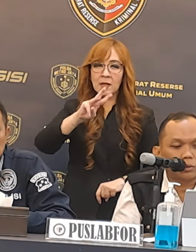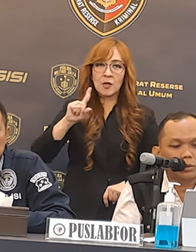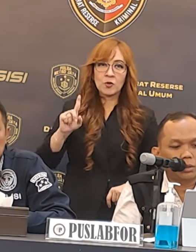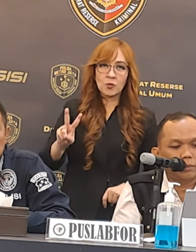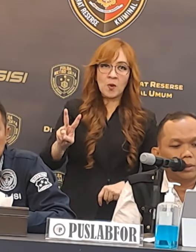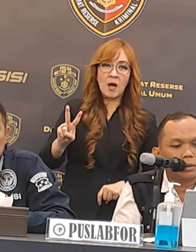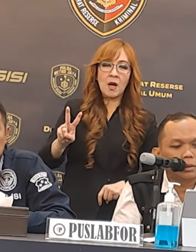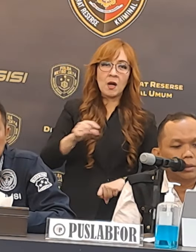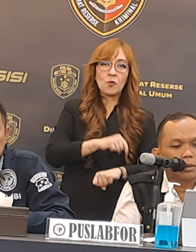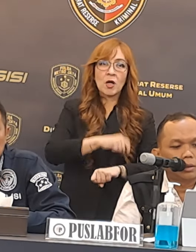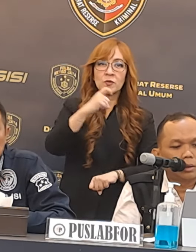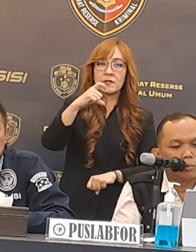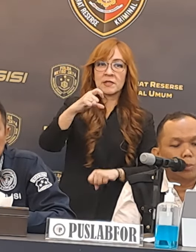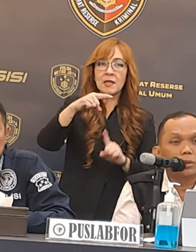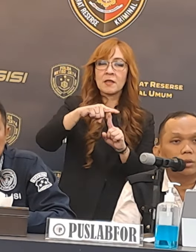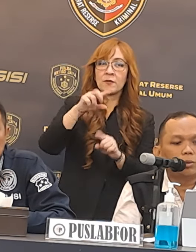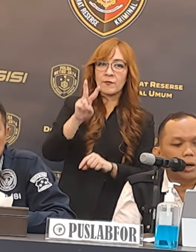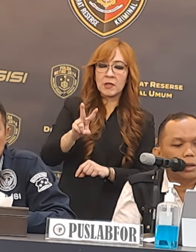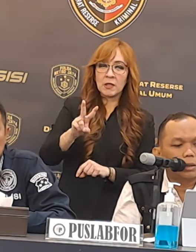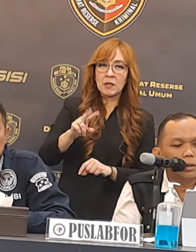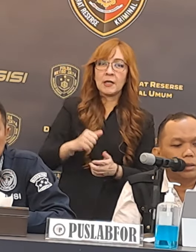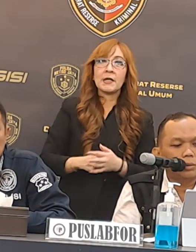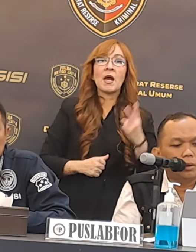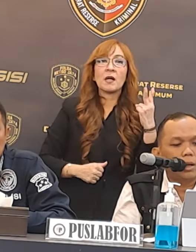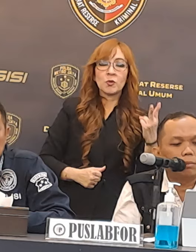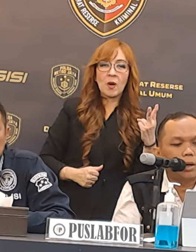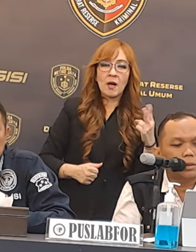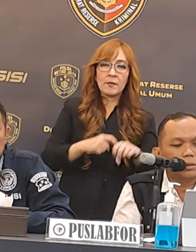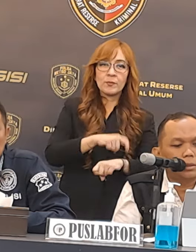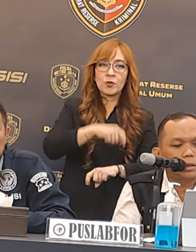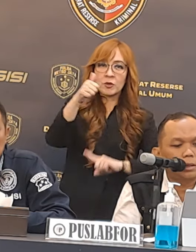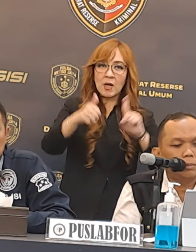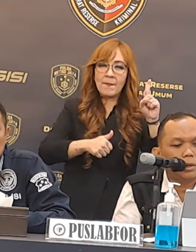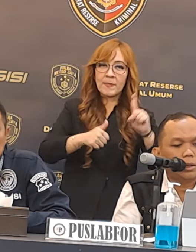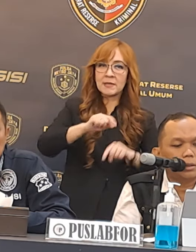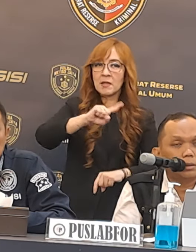16.32.29 waktu CCTV. Momen kedua yaitu